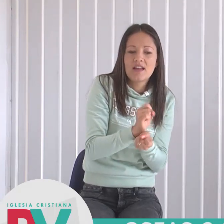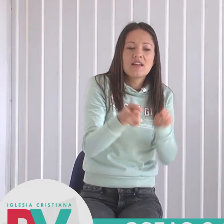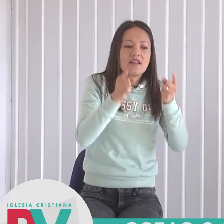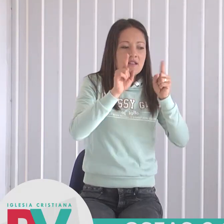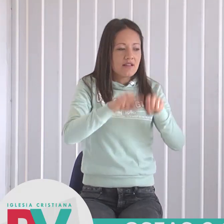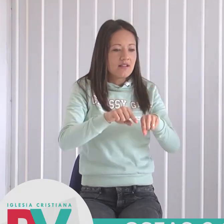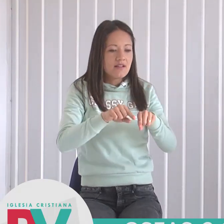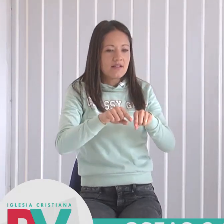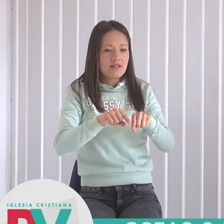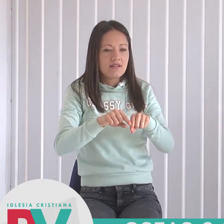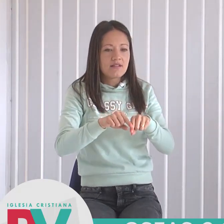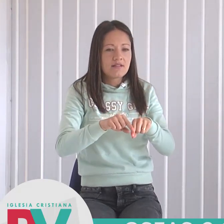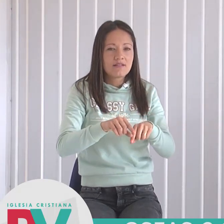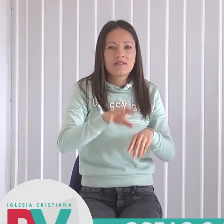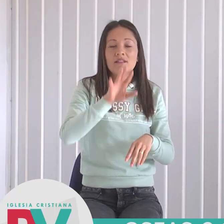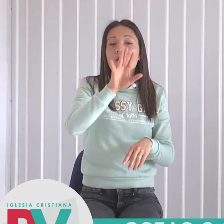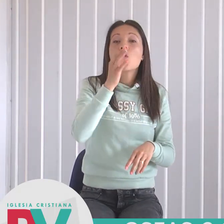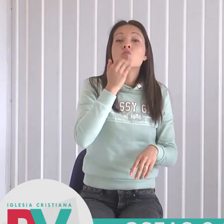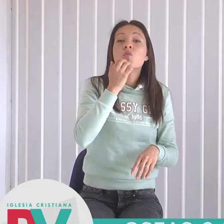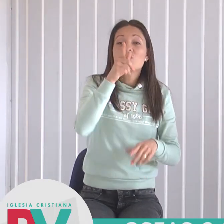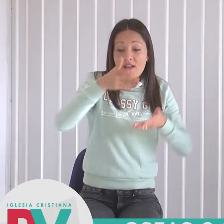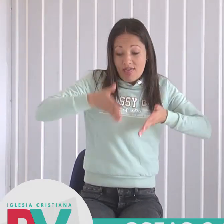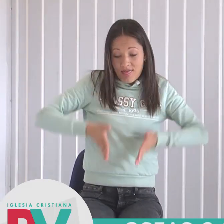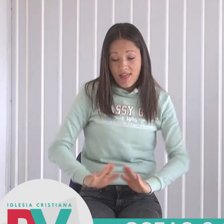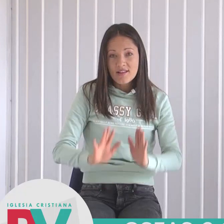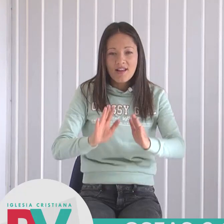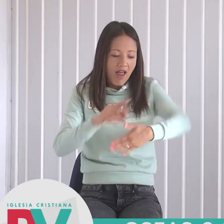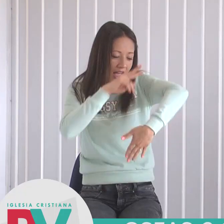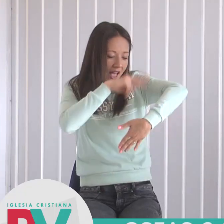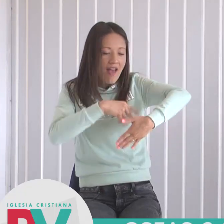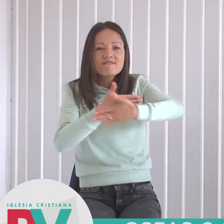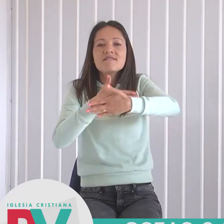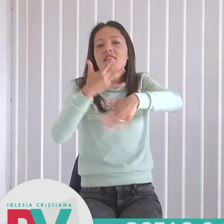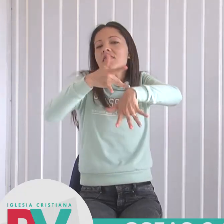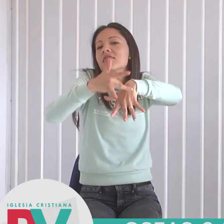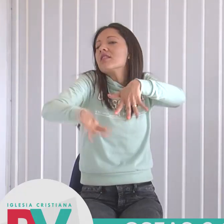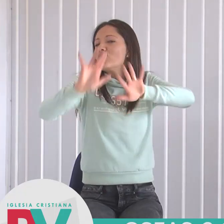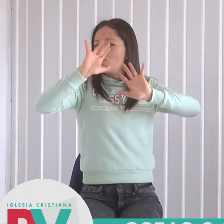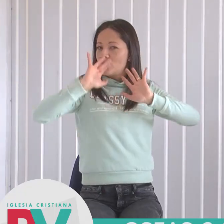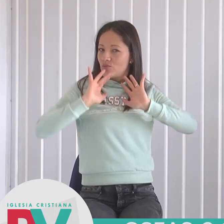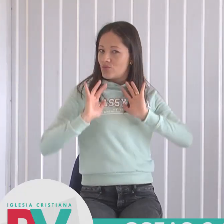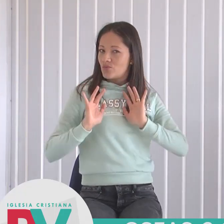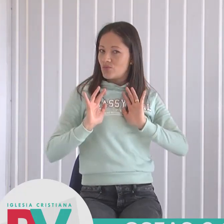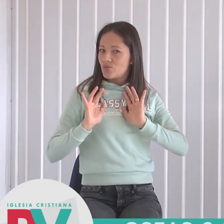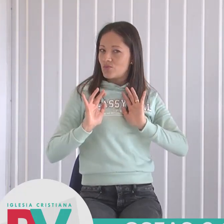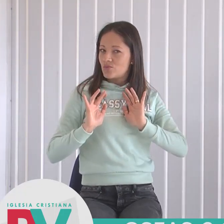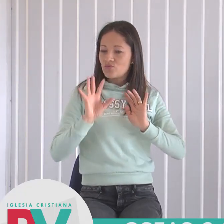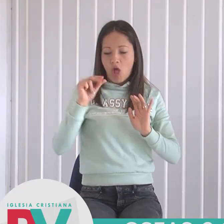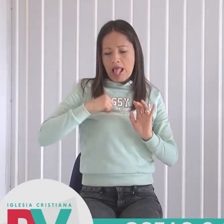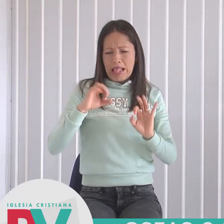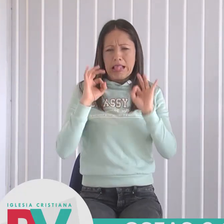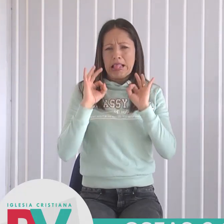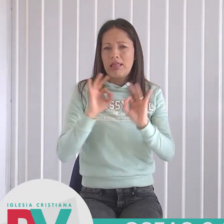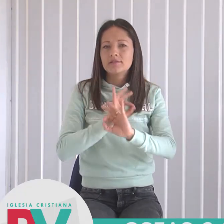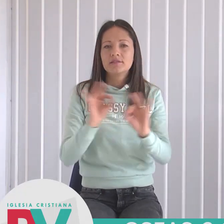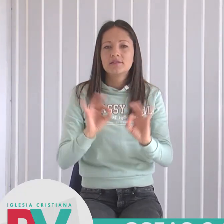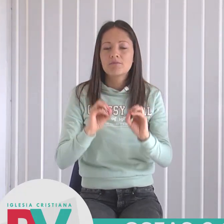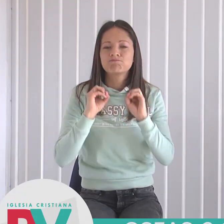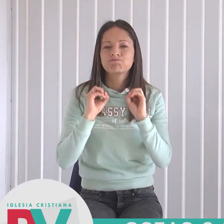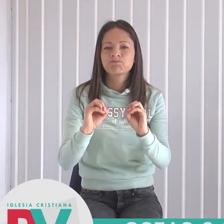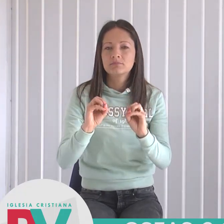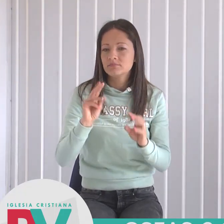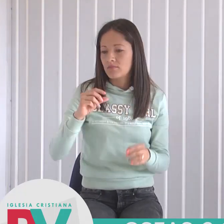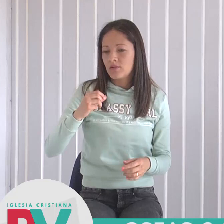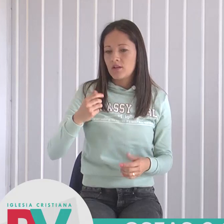Estaba ¿cómo es usted en el día que nació? Sin ropa, ¿verdad? Desnudo, absolutamente, no tiene nada que posea, no